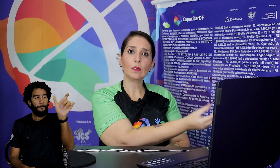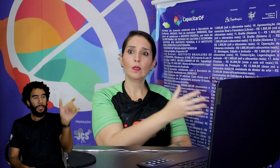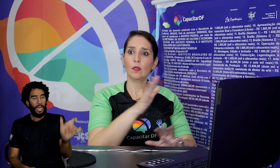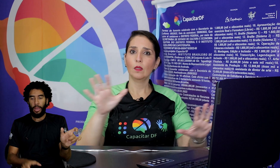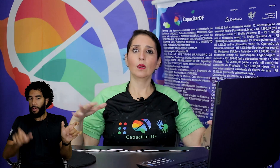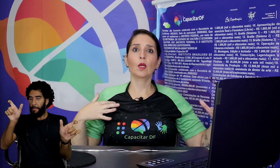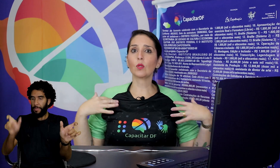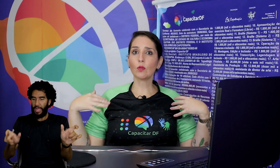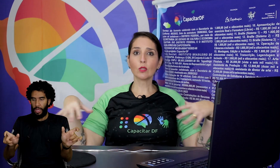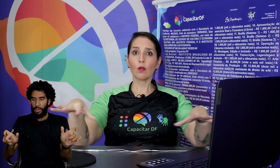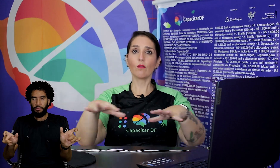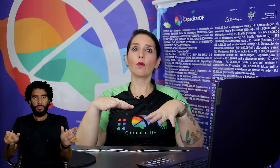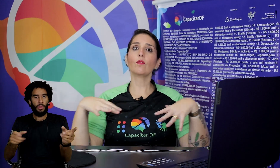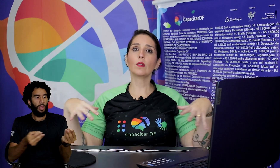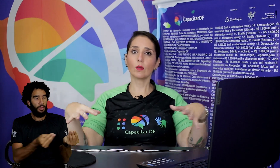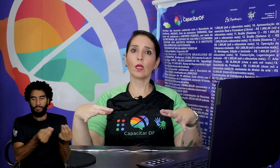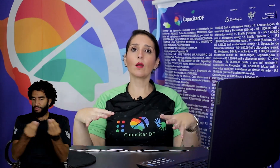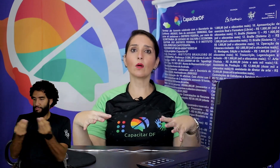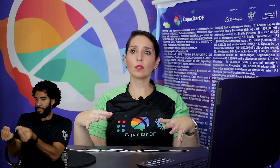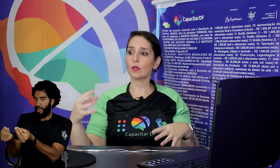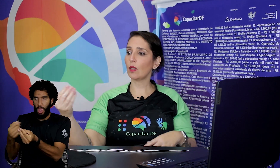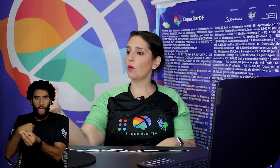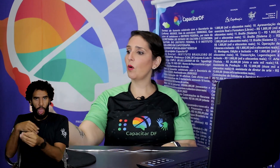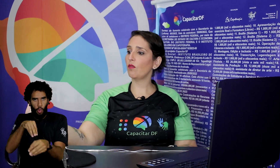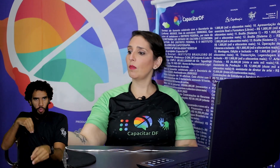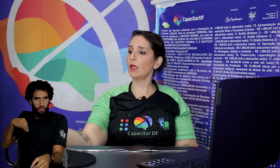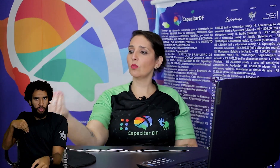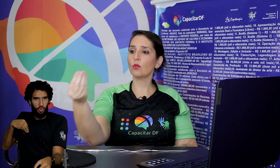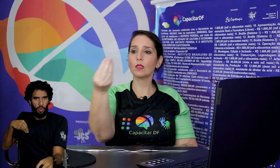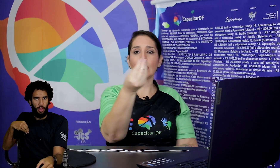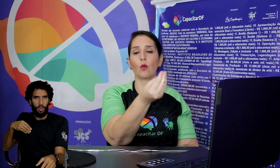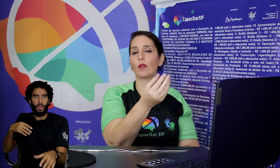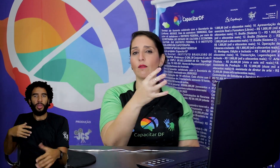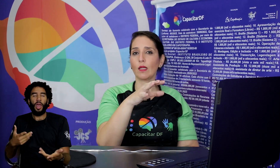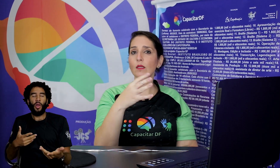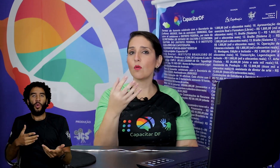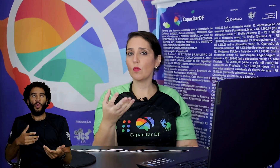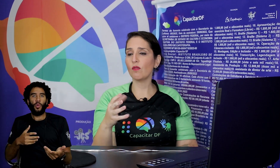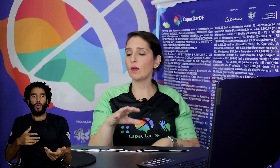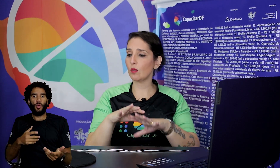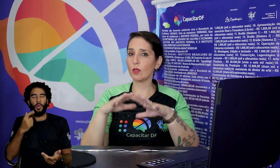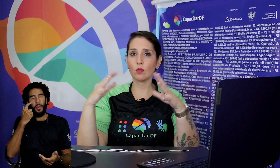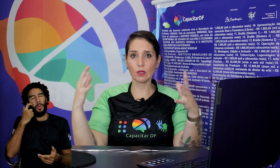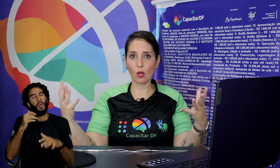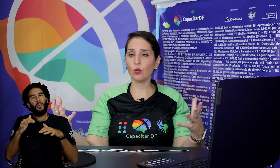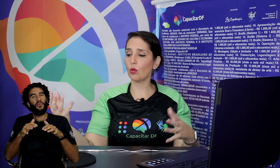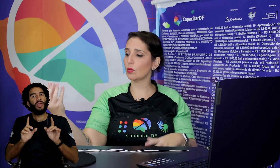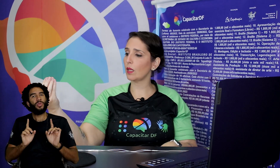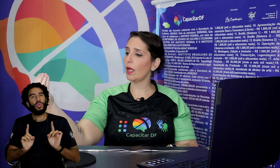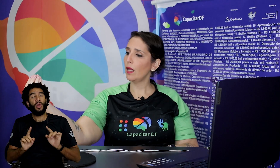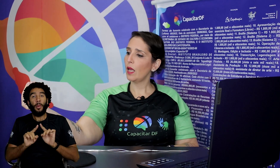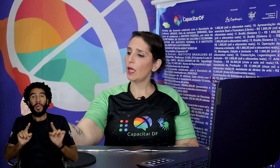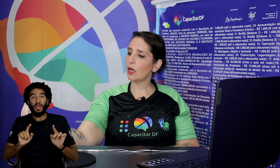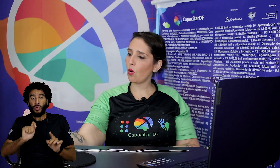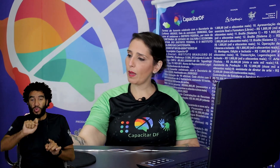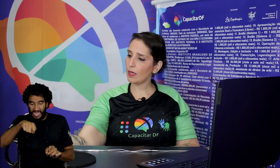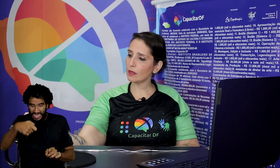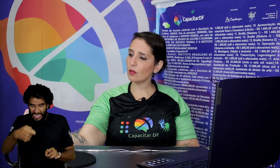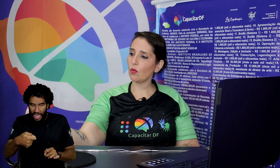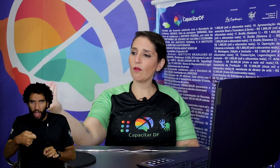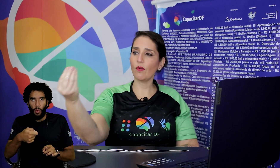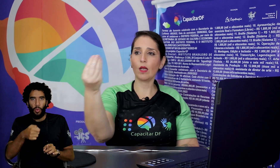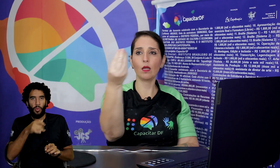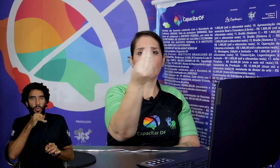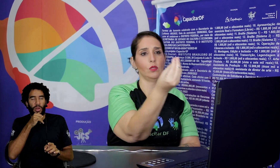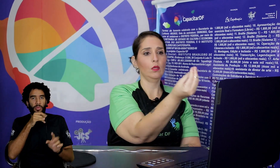pessoa. Eu não estou envolvida no negócio. Então, o movimento do sinal, na verdade, não o movimento, mas o sinal todo, né? Ele começa